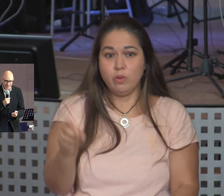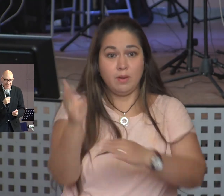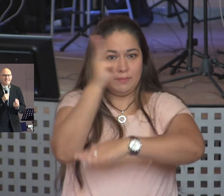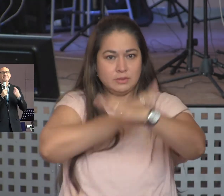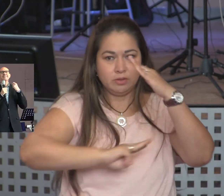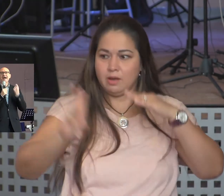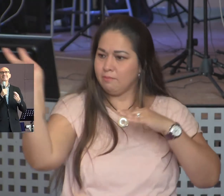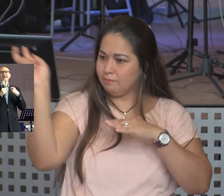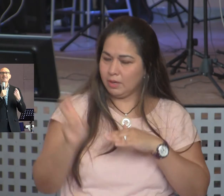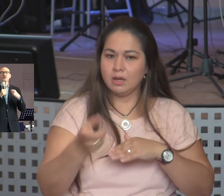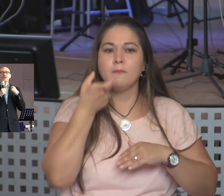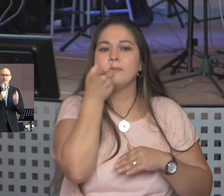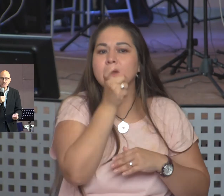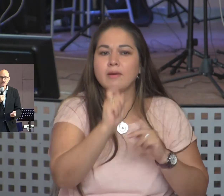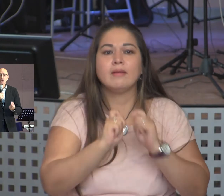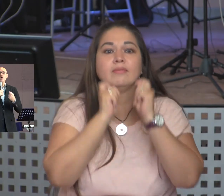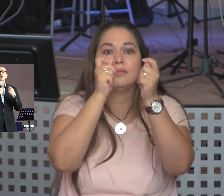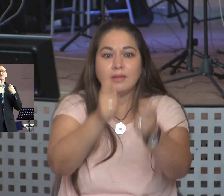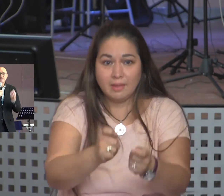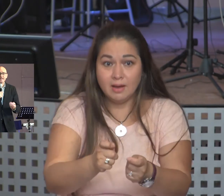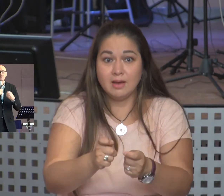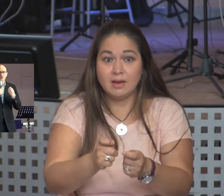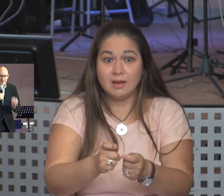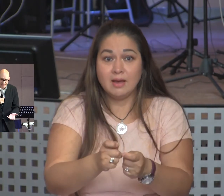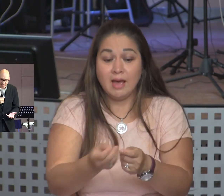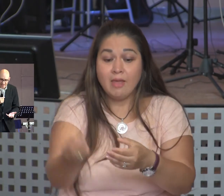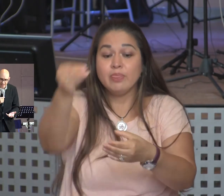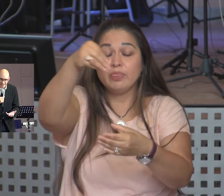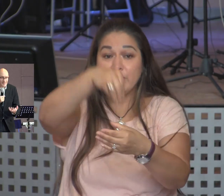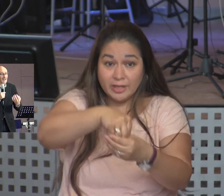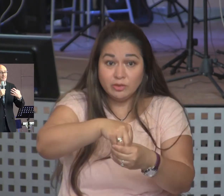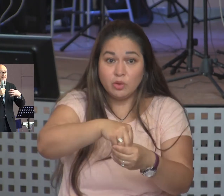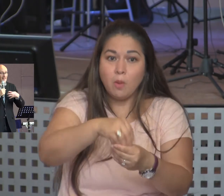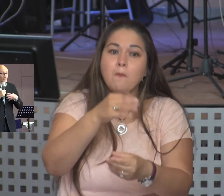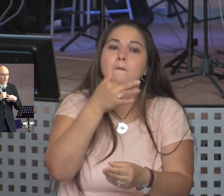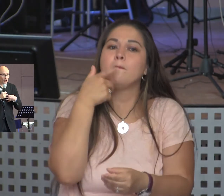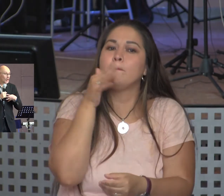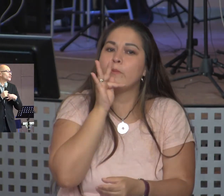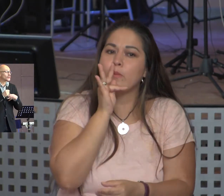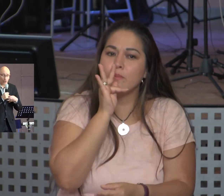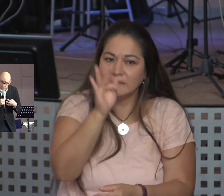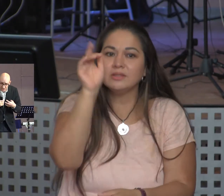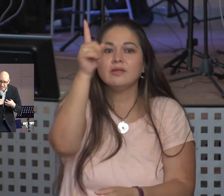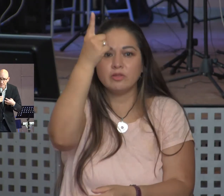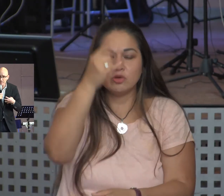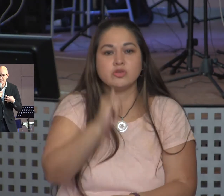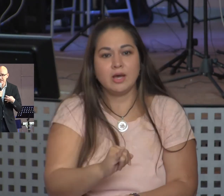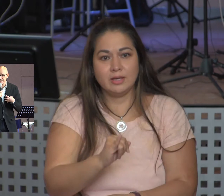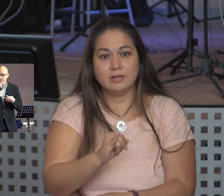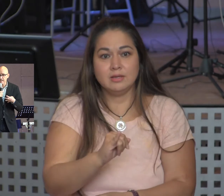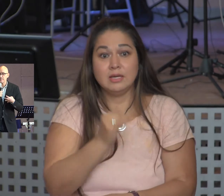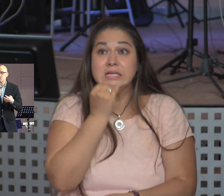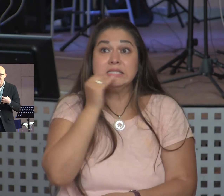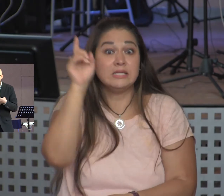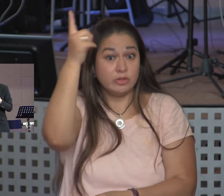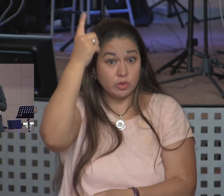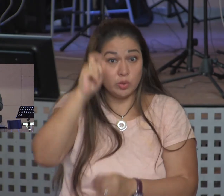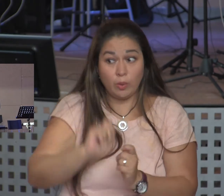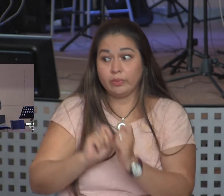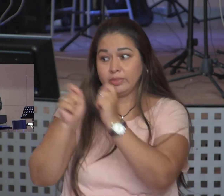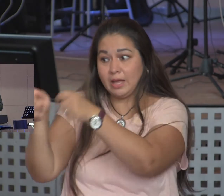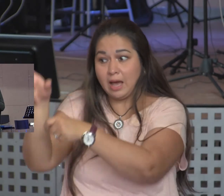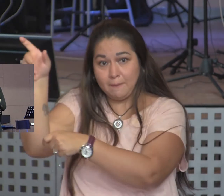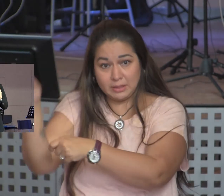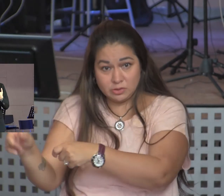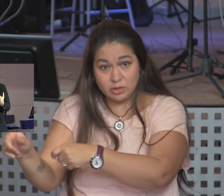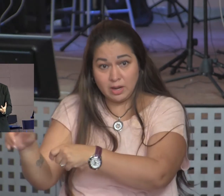promesas. Si ha salido de Dios, contiene promesas. Si me la he inventado yo, no contiene promesas. Pero si ha salido de